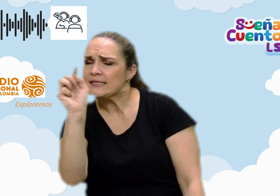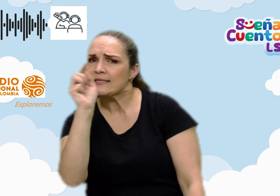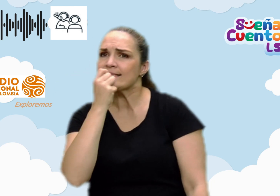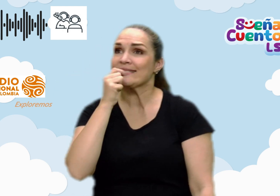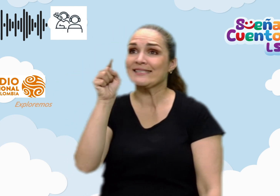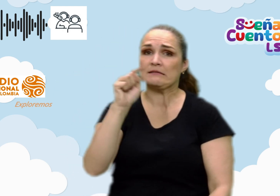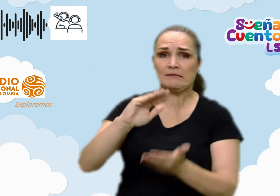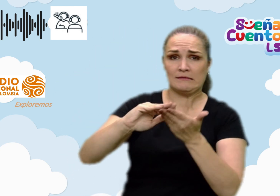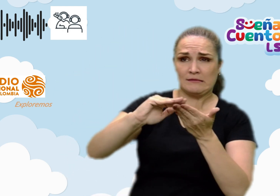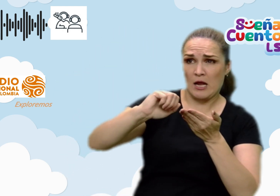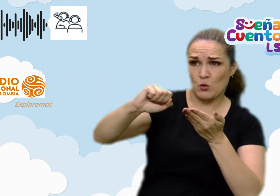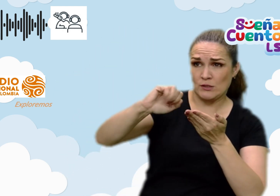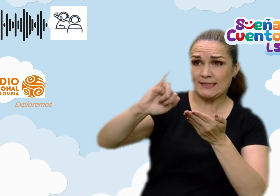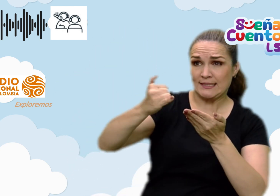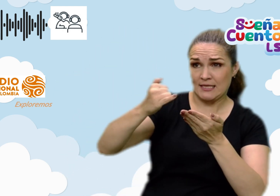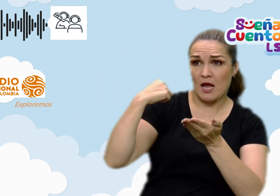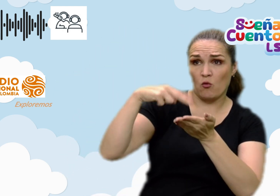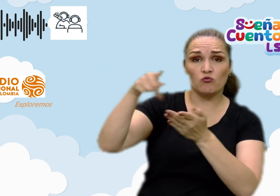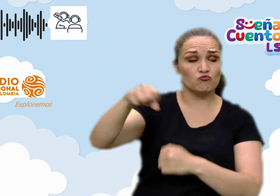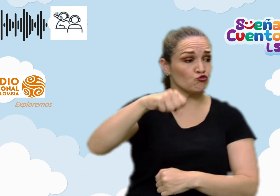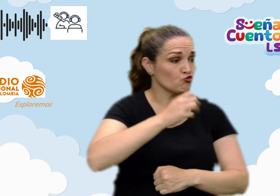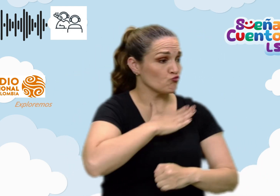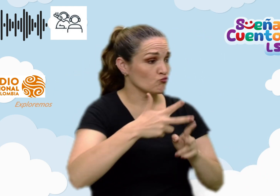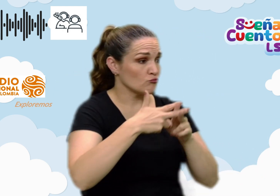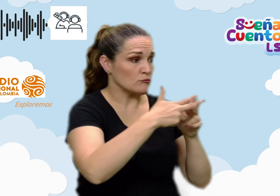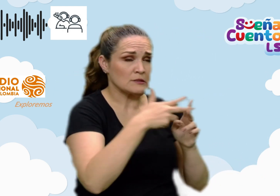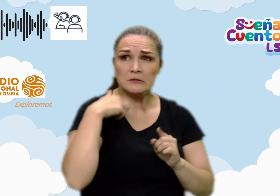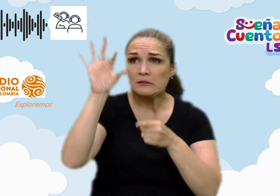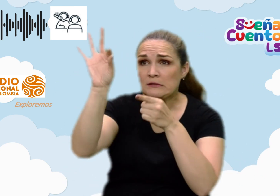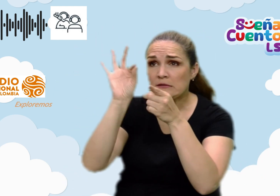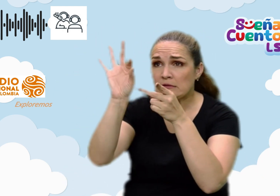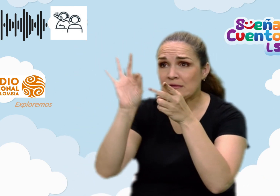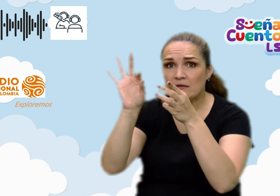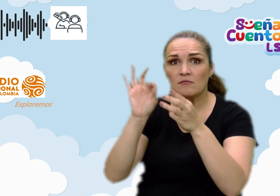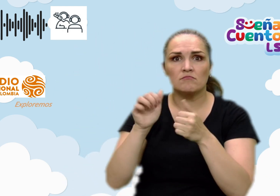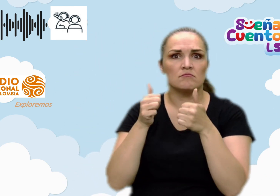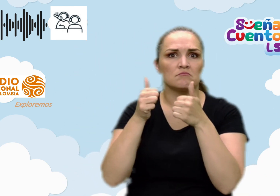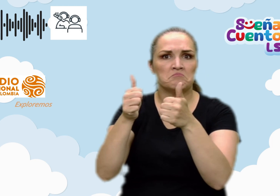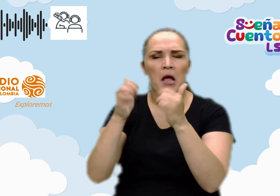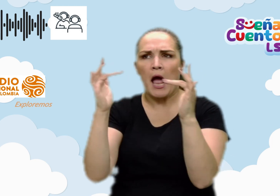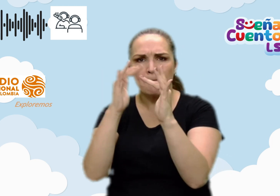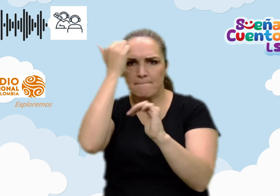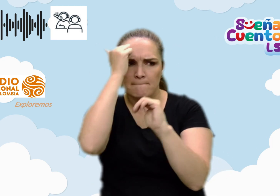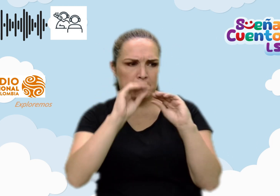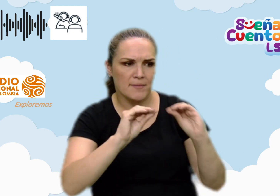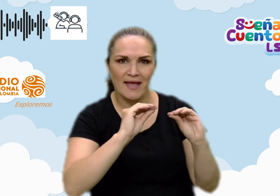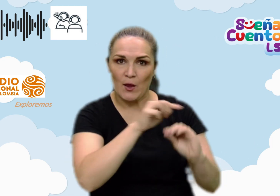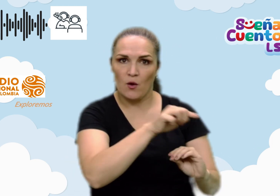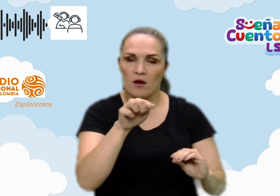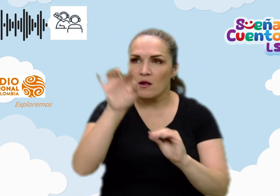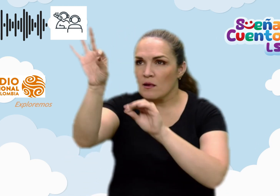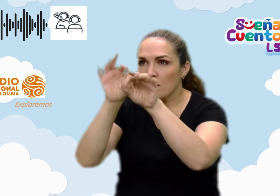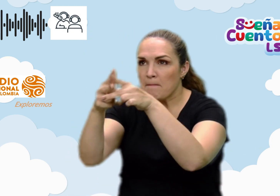narraciones lindísimas. Pedimos los derechos de autor, nos facilitaron los cuentos que escogimos, todo muy, muy,